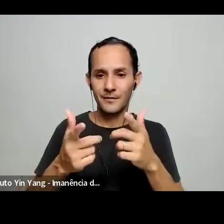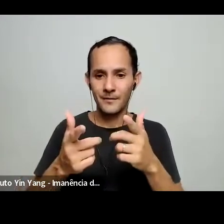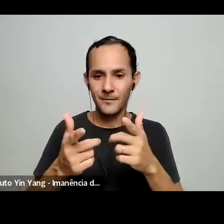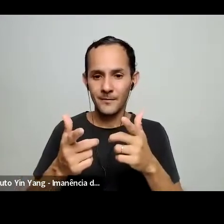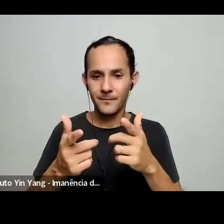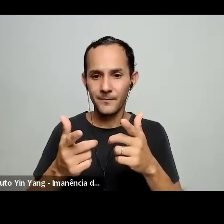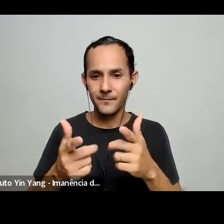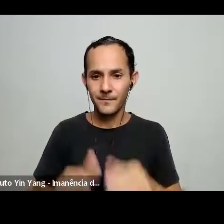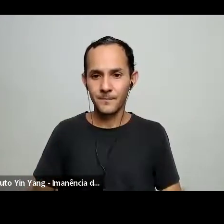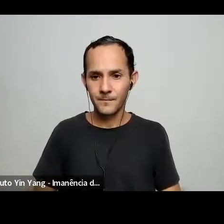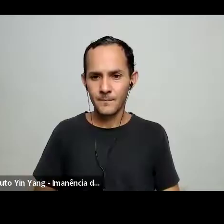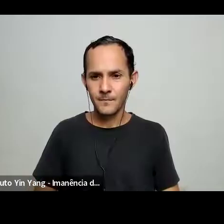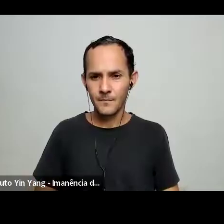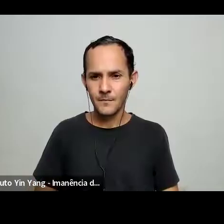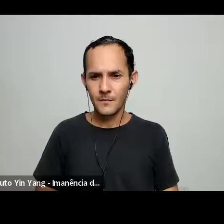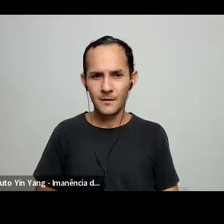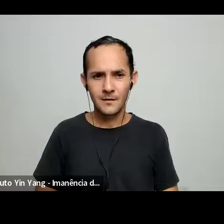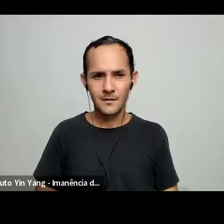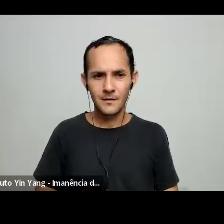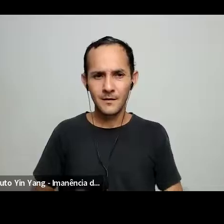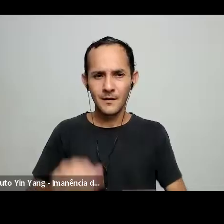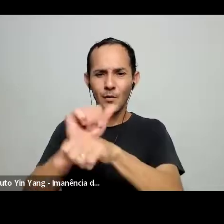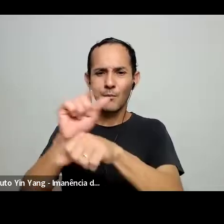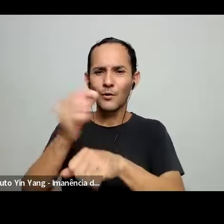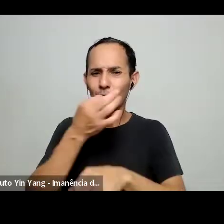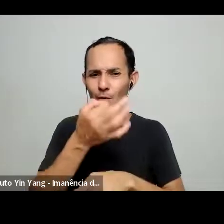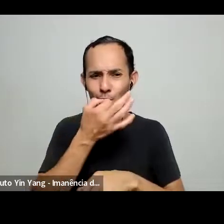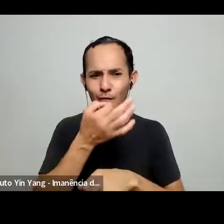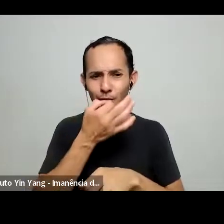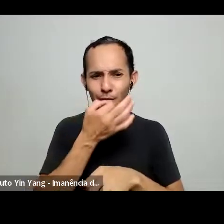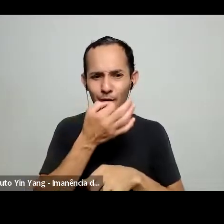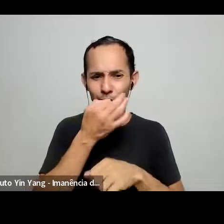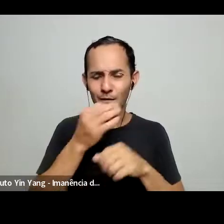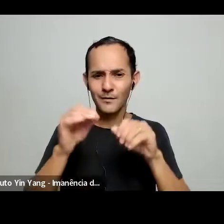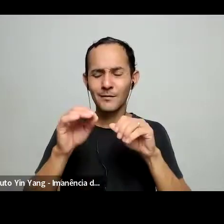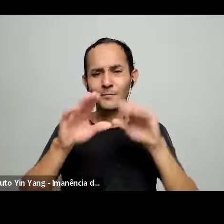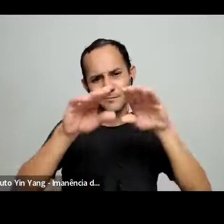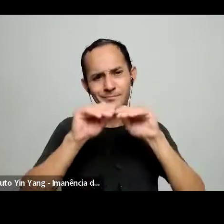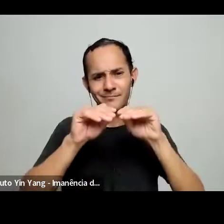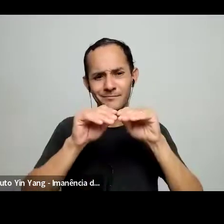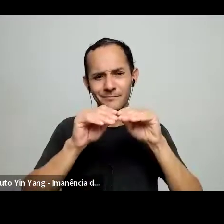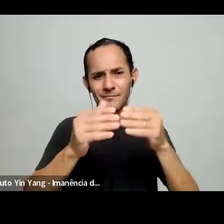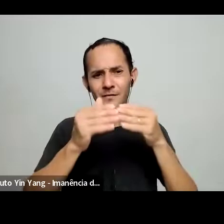membros Espera aí que tem alguém com o que microfone ligado. Por favor, desliga o microfone.